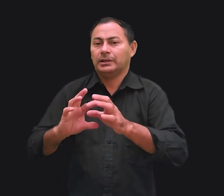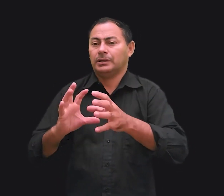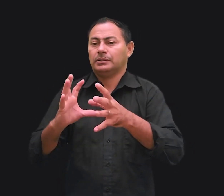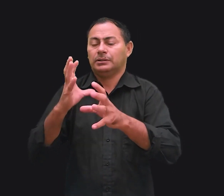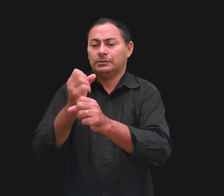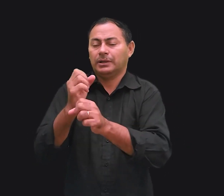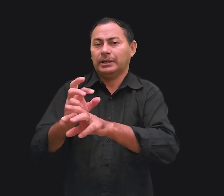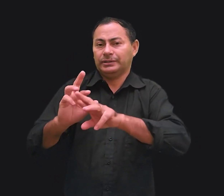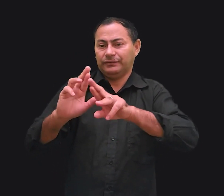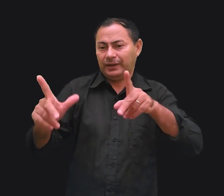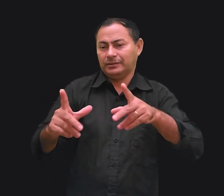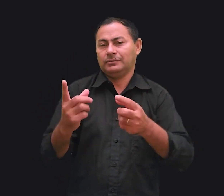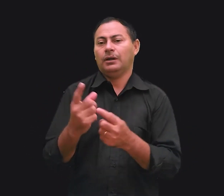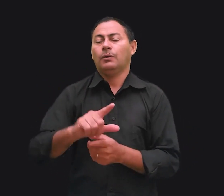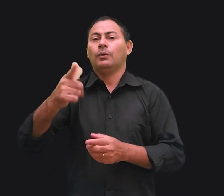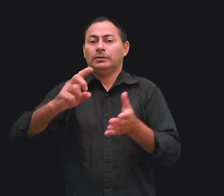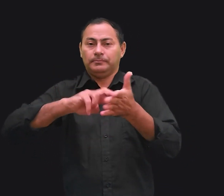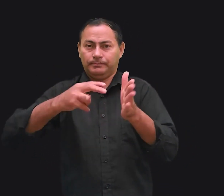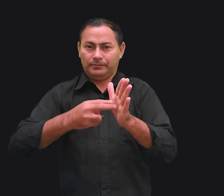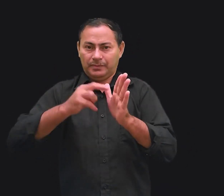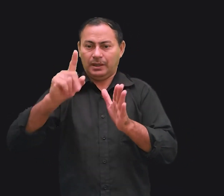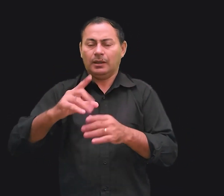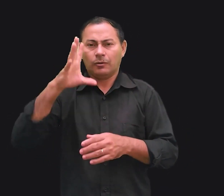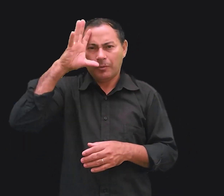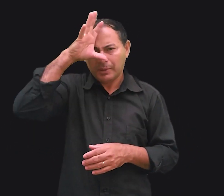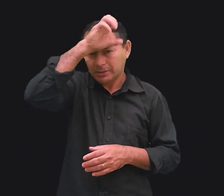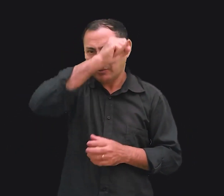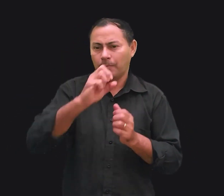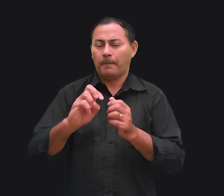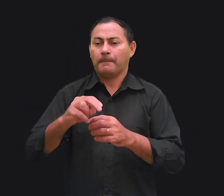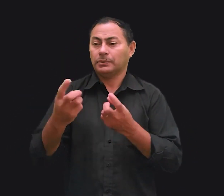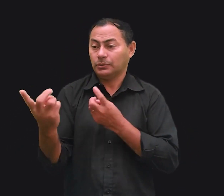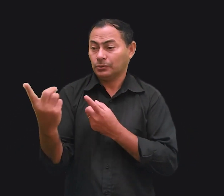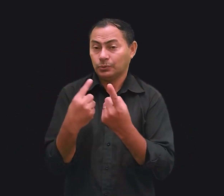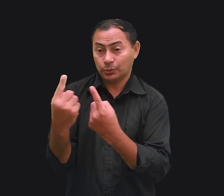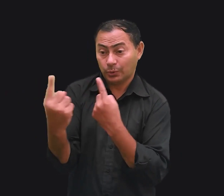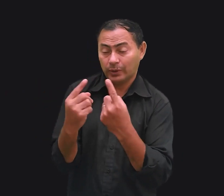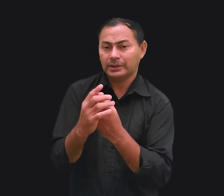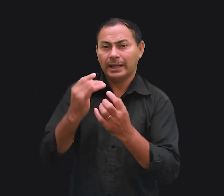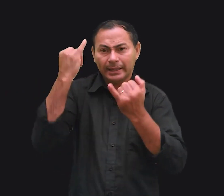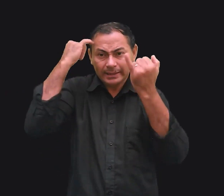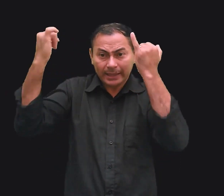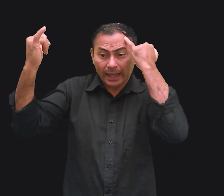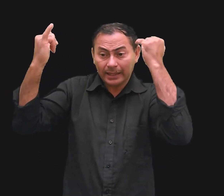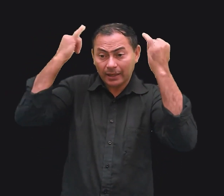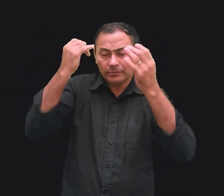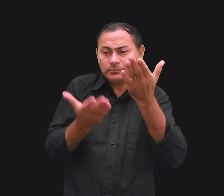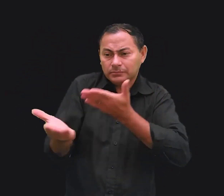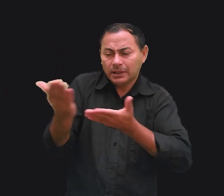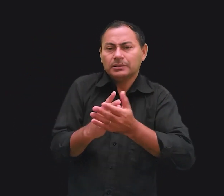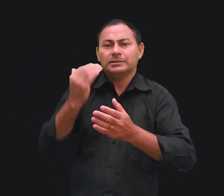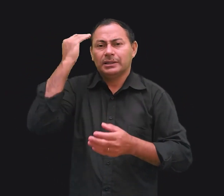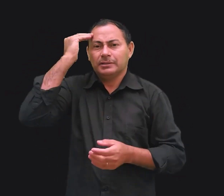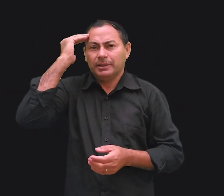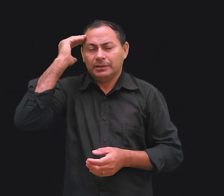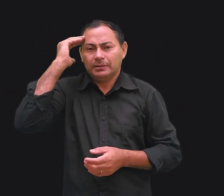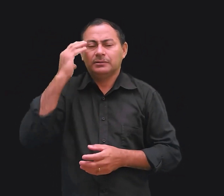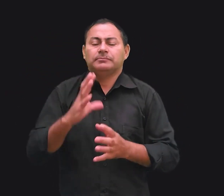soluciona diferenças. Outra definição é compreensão mútua de ideias e intenções que levam ao discernimento